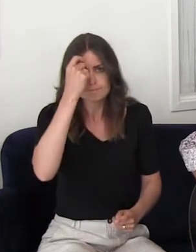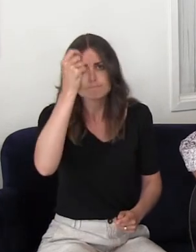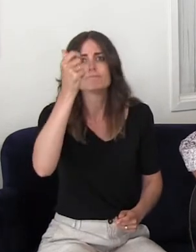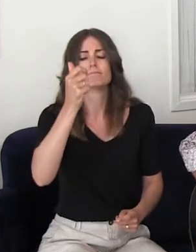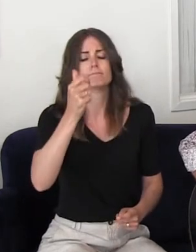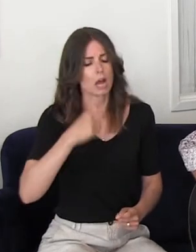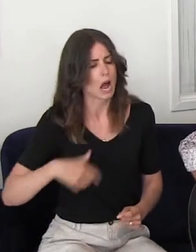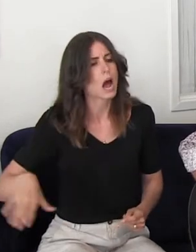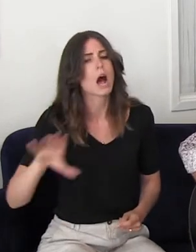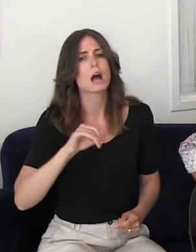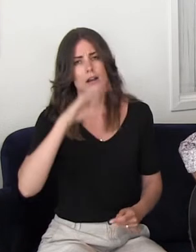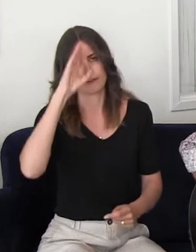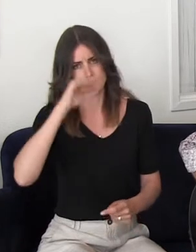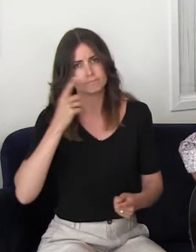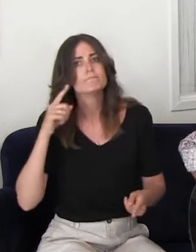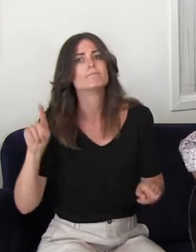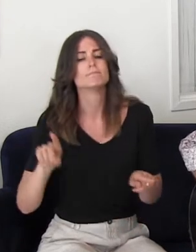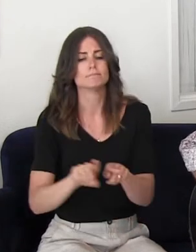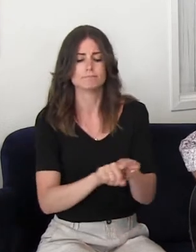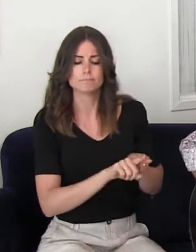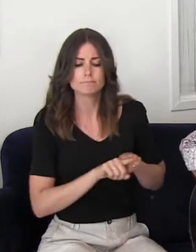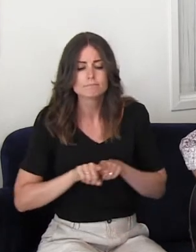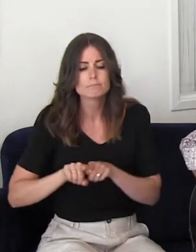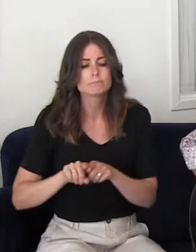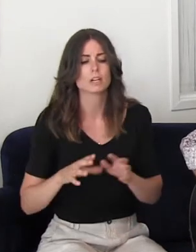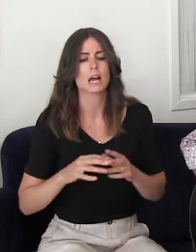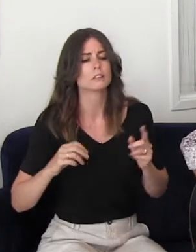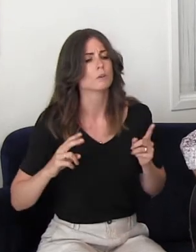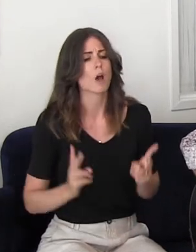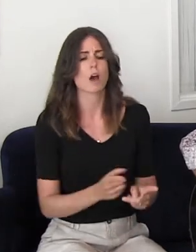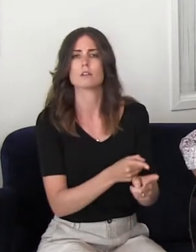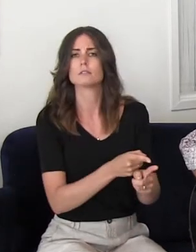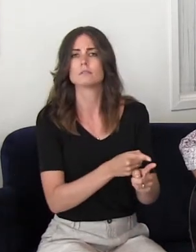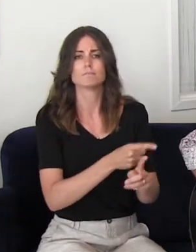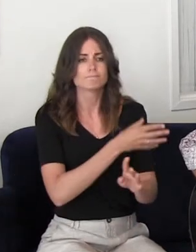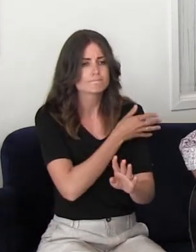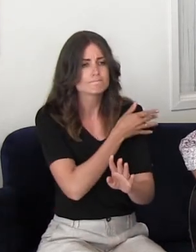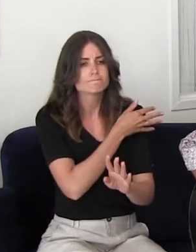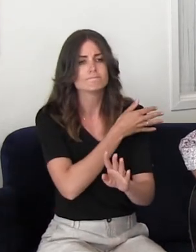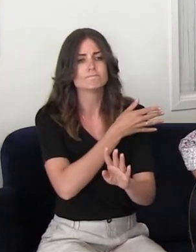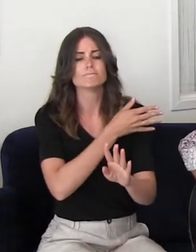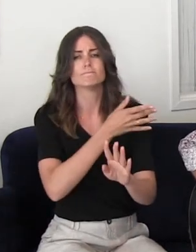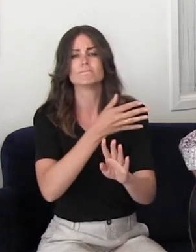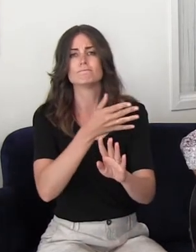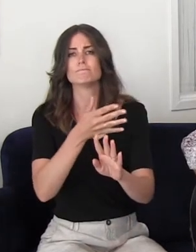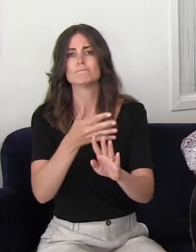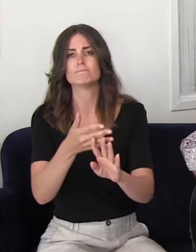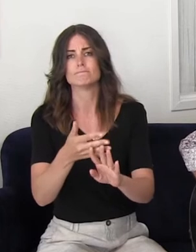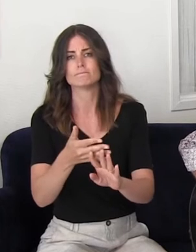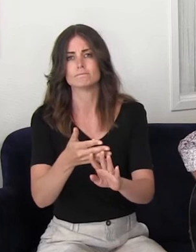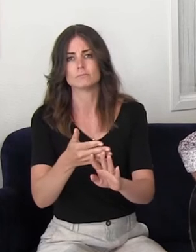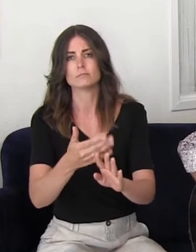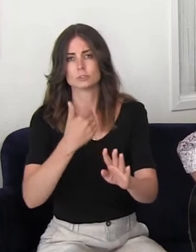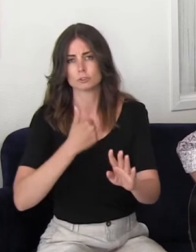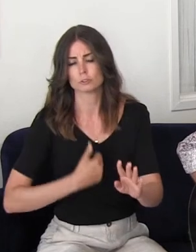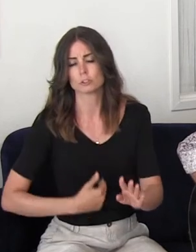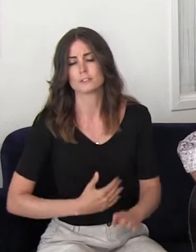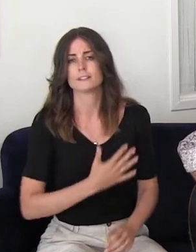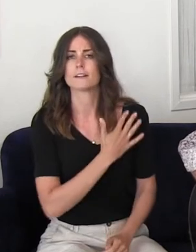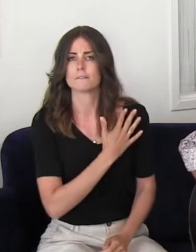föga tvivel om, lika fullt förblev han fattig